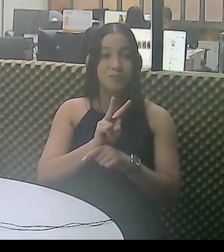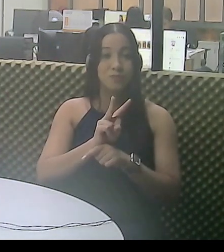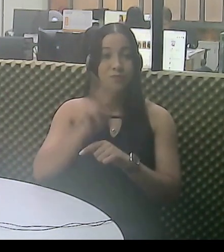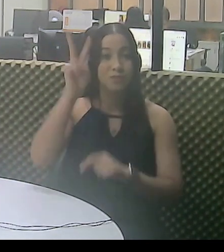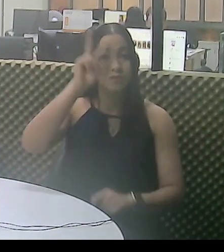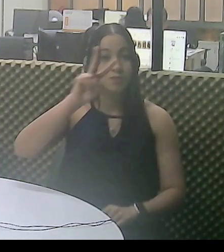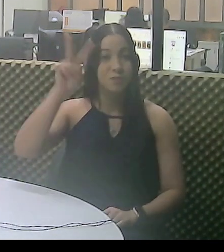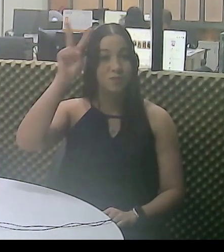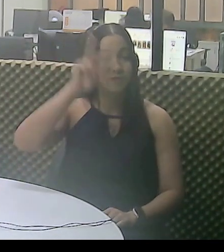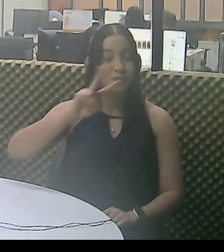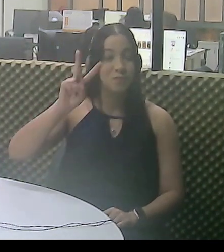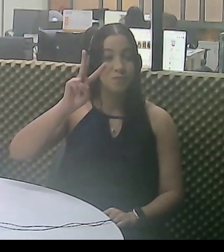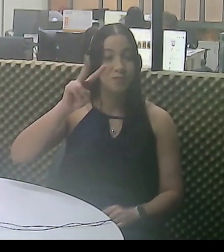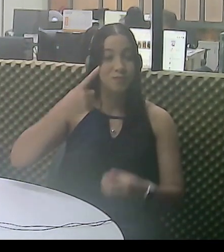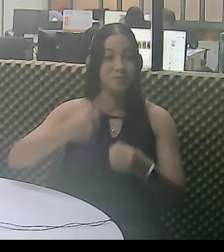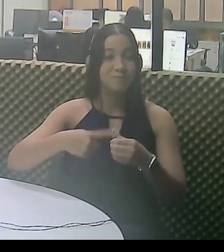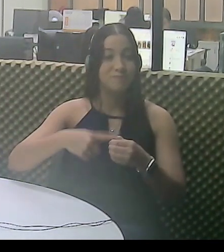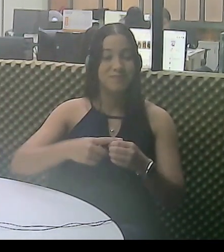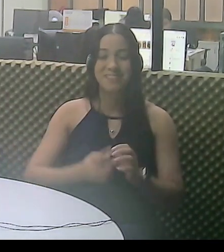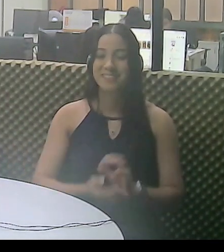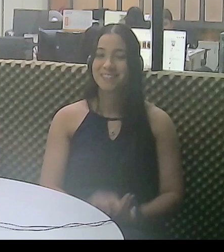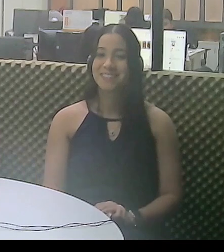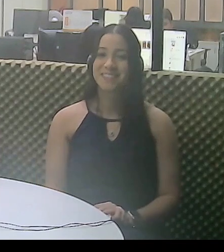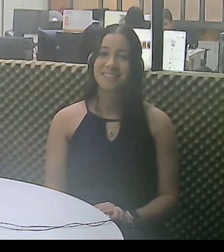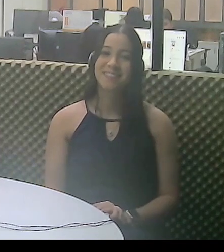patrimônio histórico da cidade.